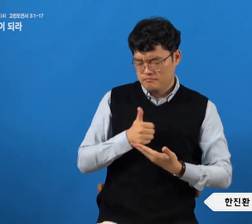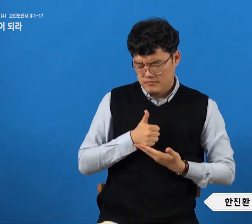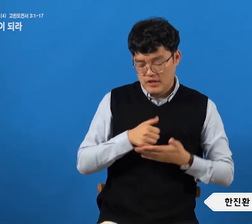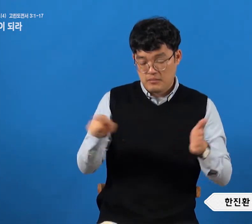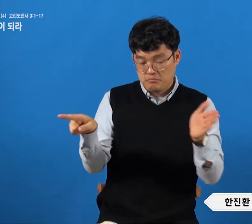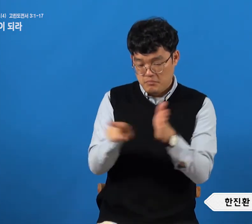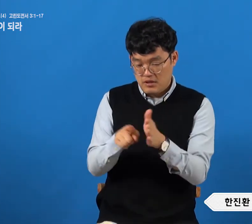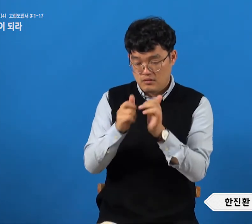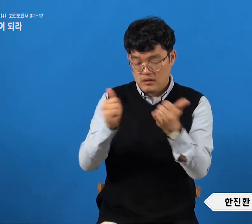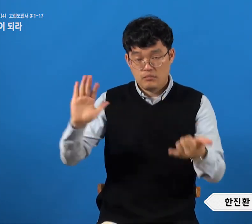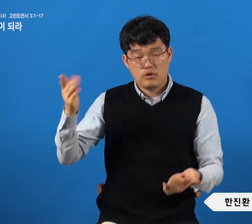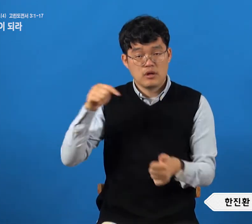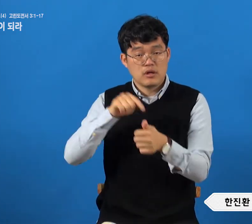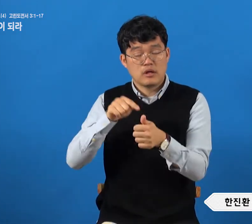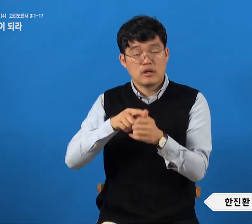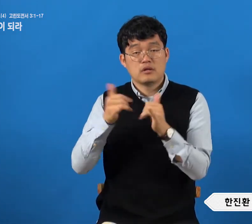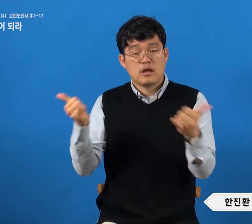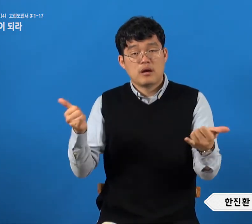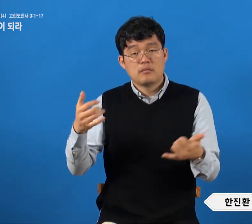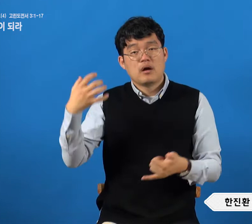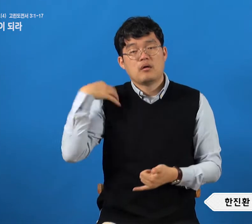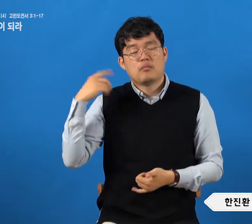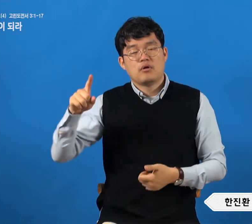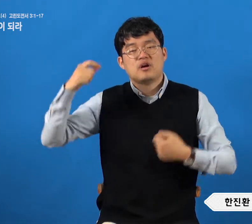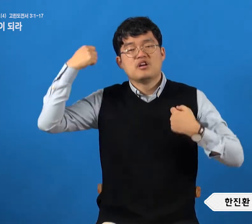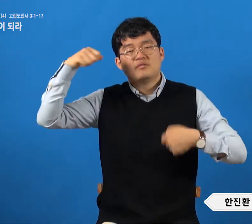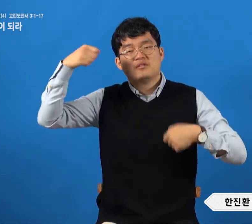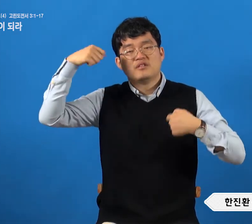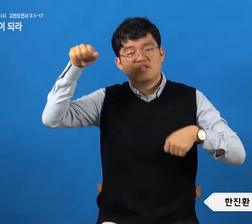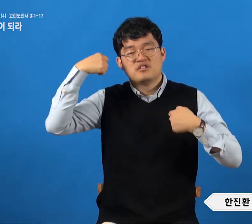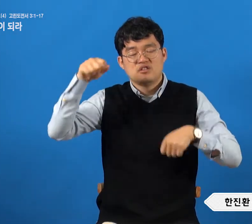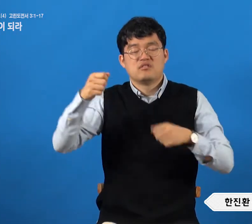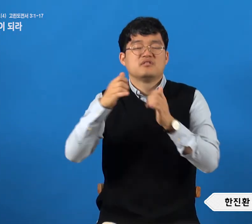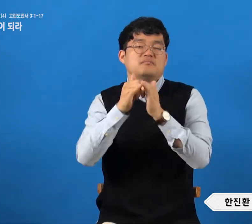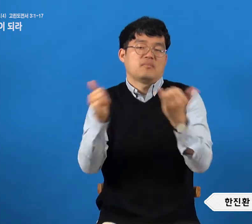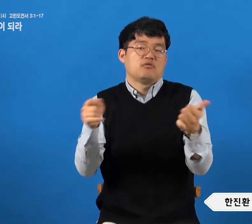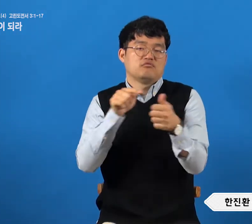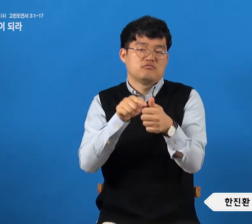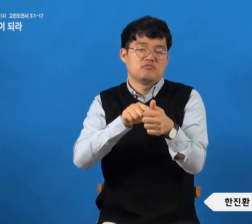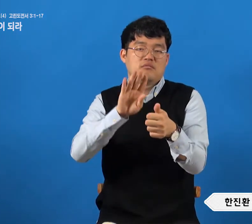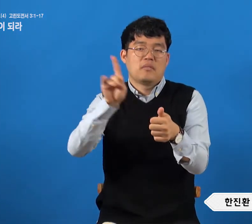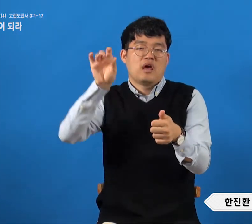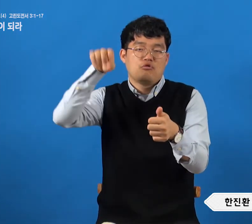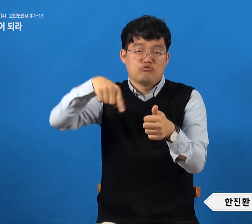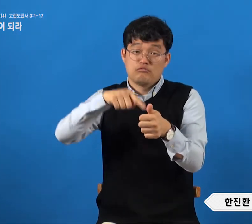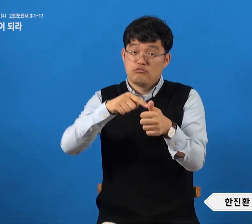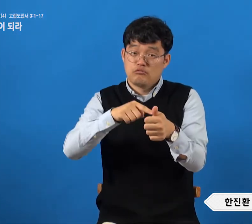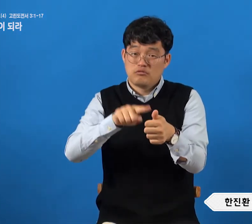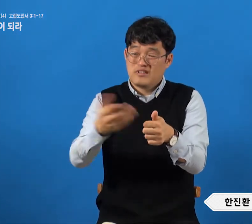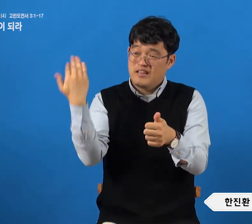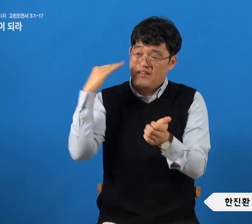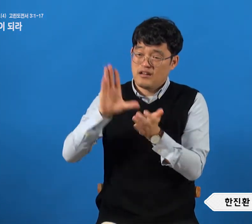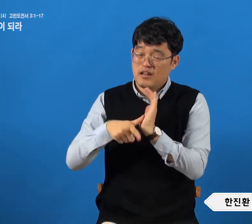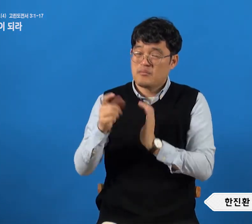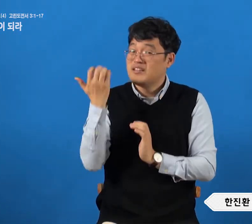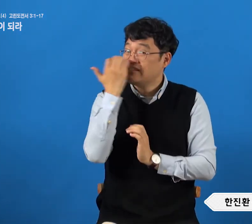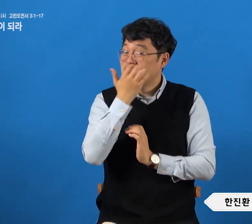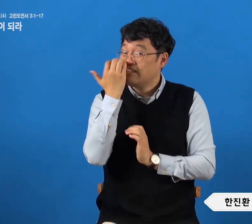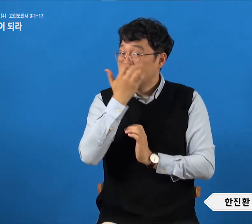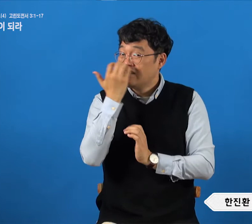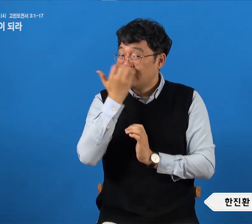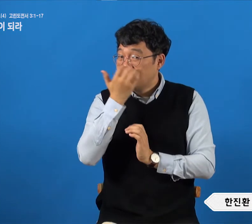됐습니다. 그런데 그 사람은 직업이 배우입니다. 그 당시에 연극이라는 것은 주로 성적으로